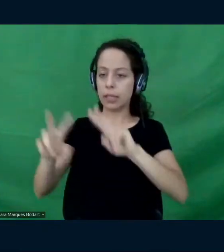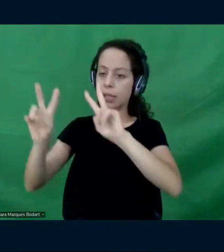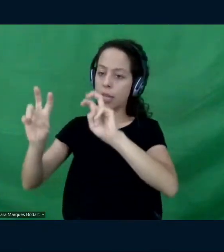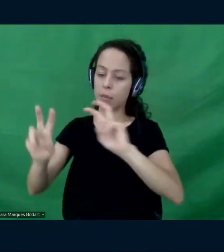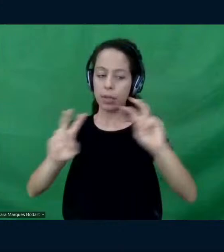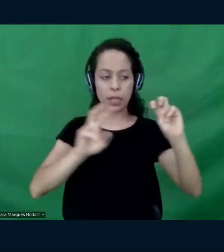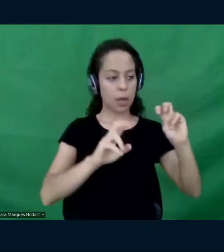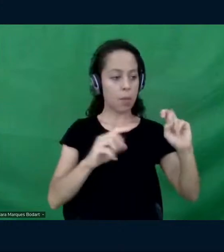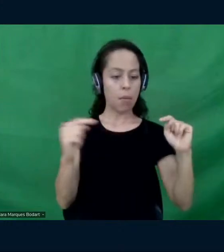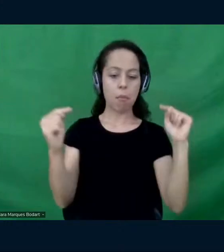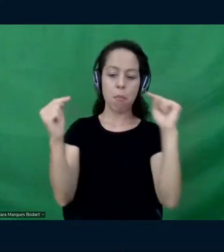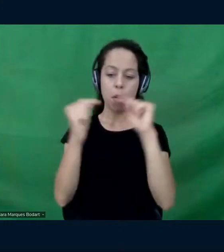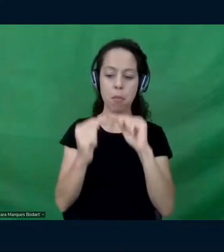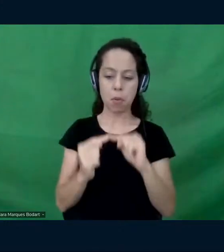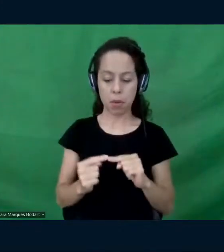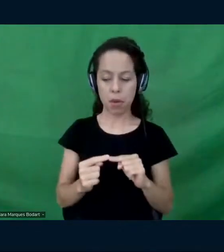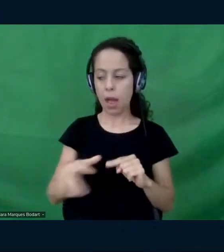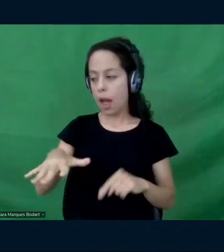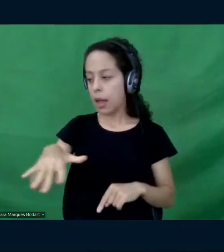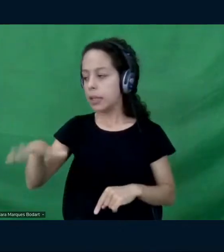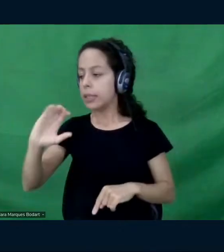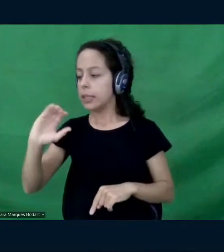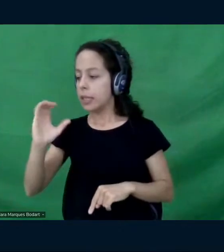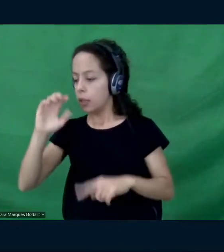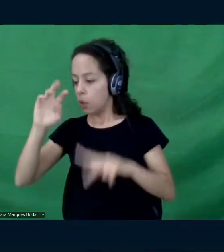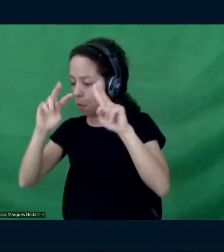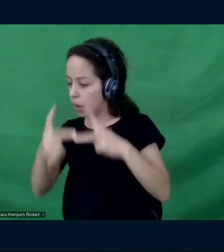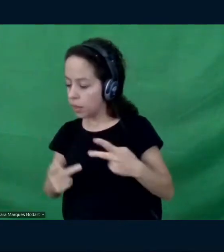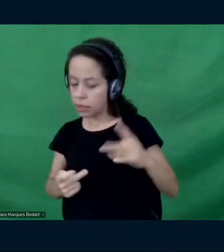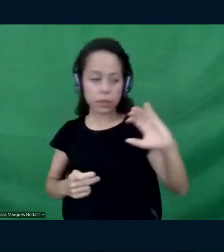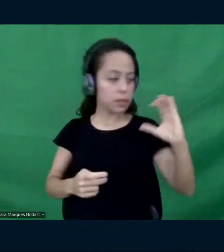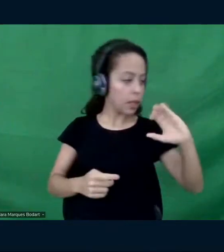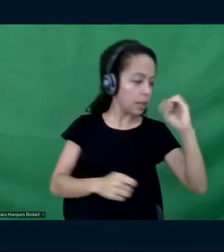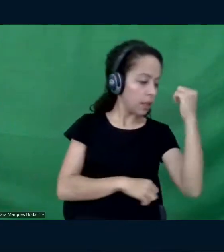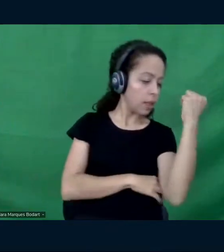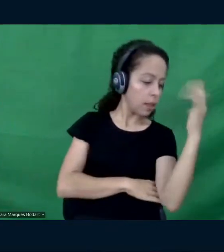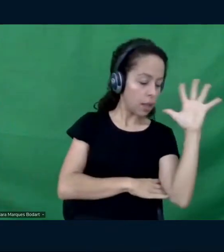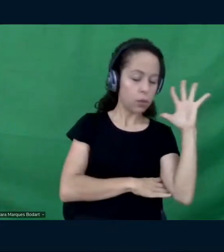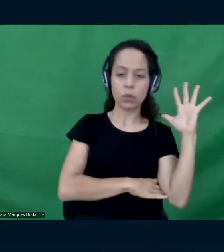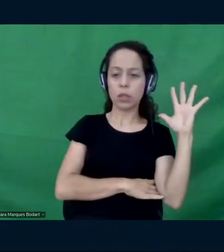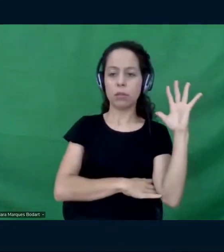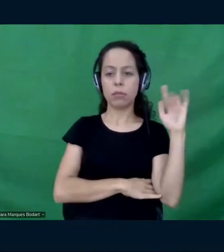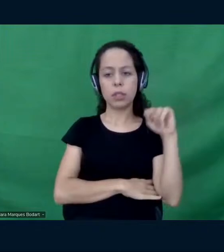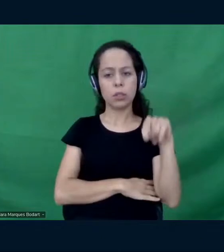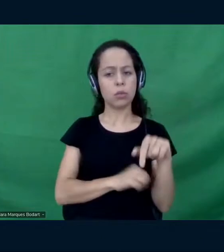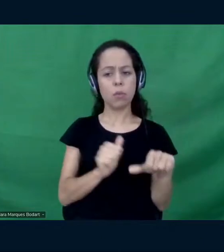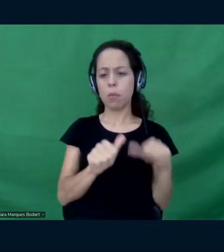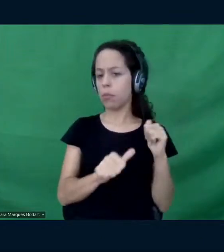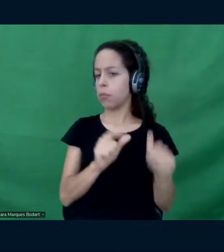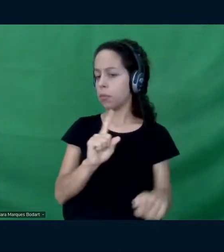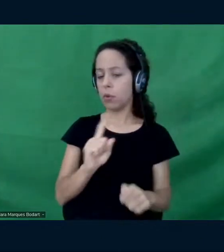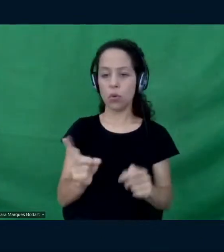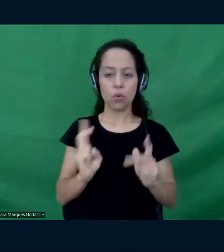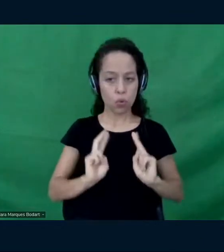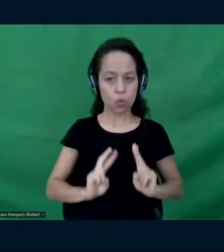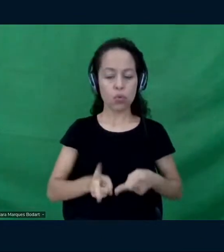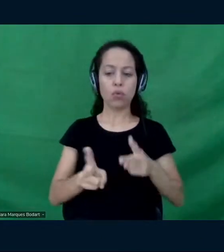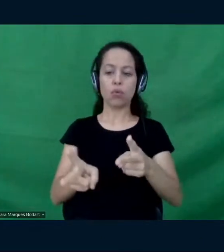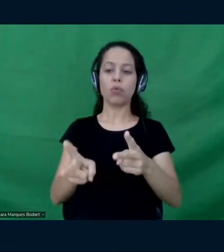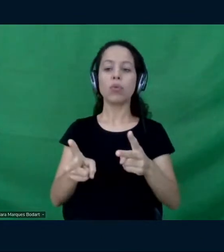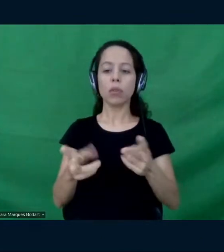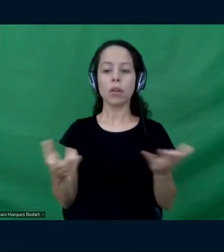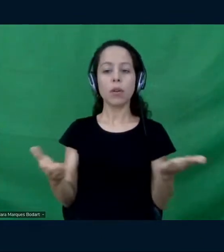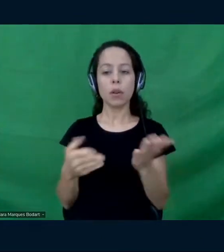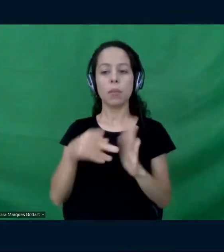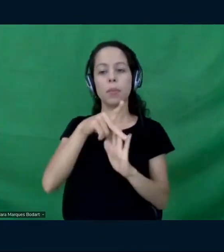da natureza, por exemplo. Né? Não mencionava, isso tudo não é modificado, isso permanece também no programa, no